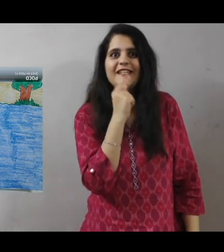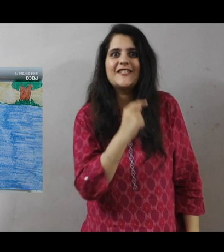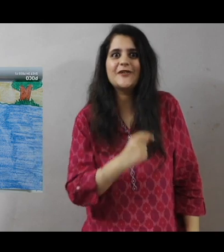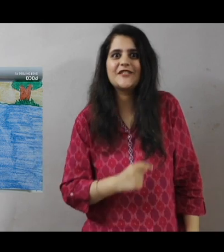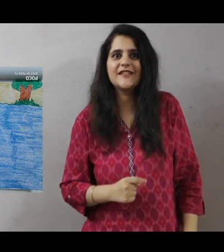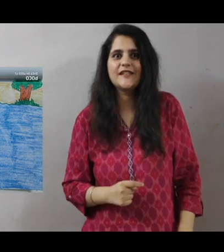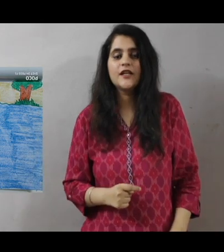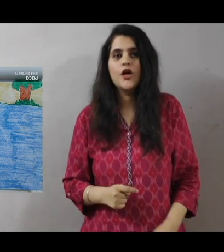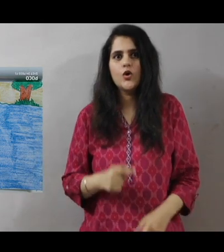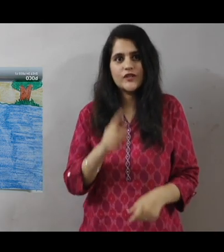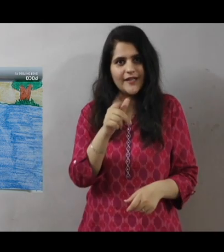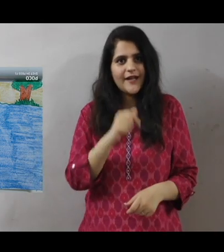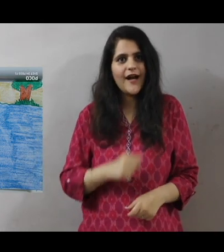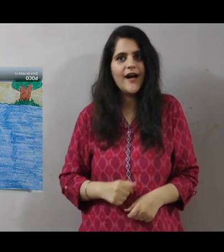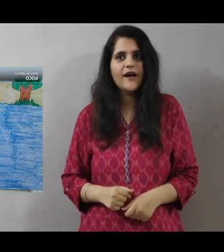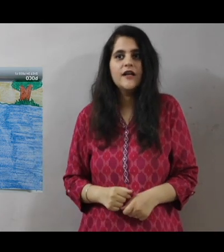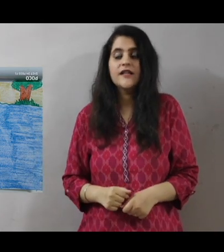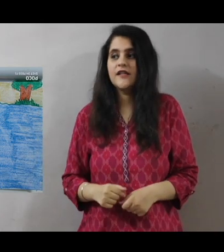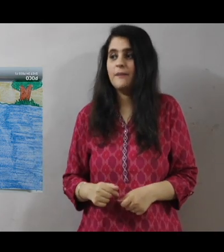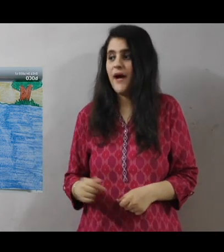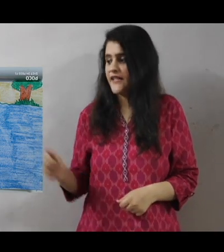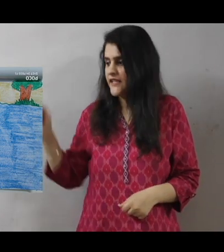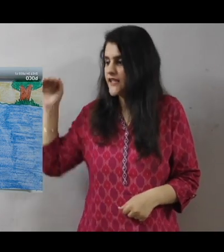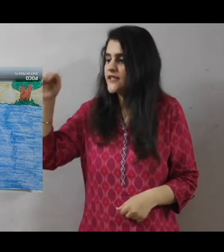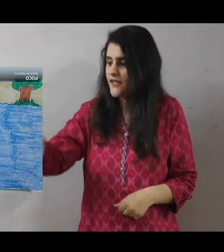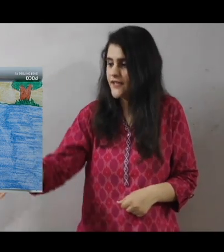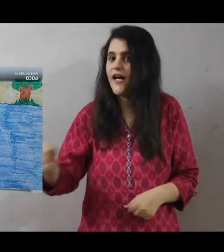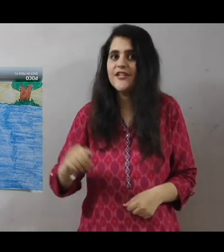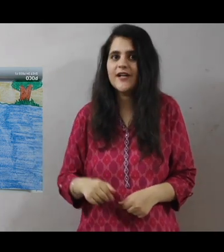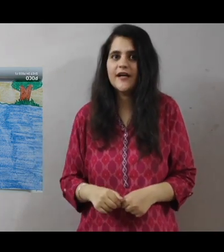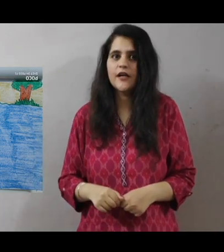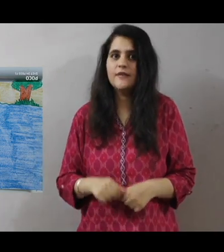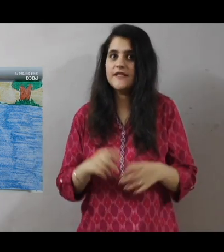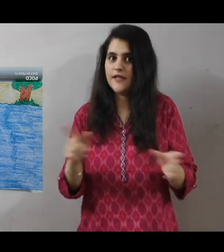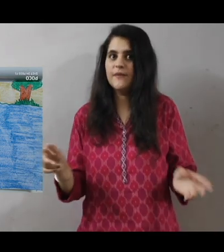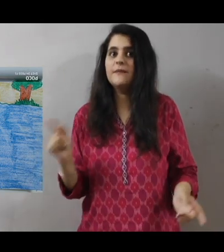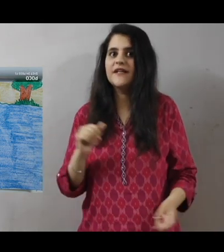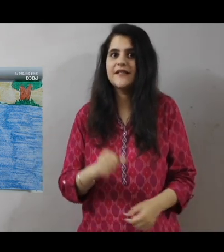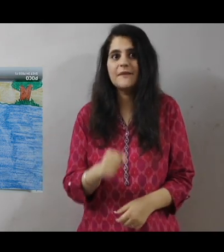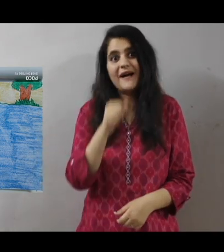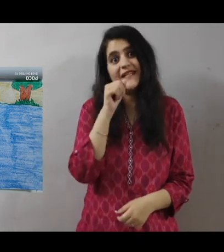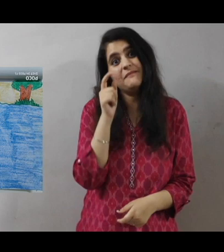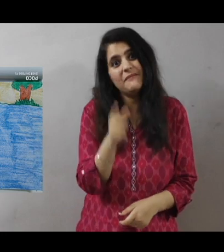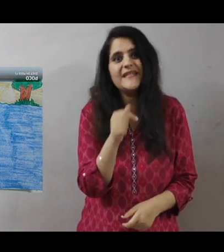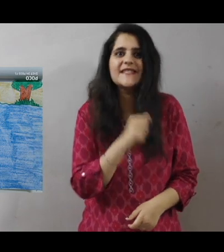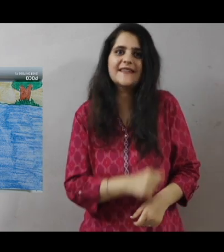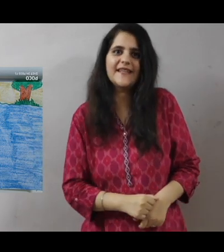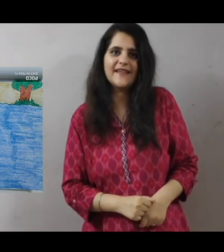युक्ति सोची। उसने कहा कि पानी के अंदर ना जाकर भी सभी बंदर पानी पी सकते